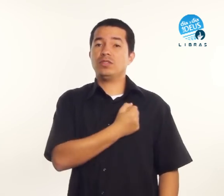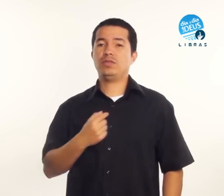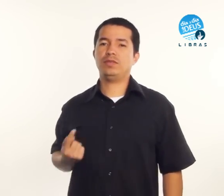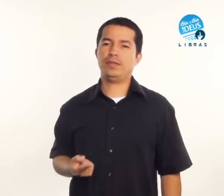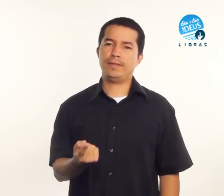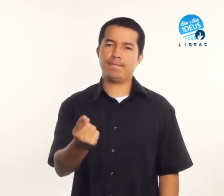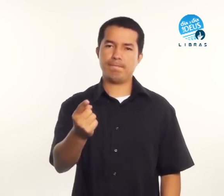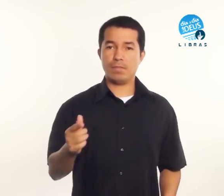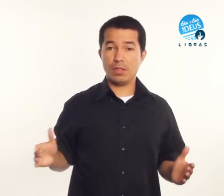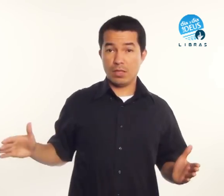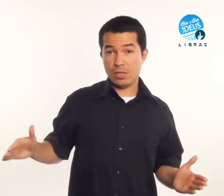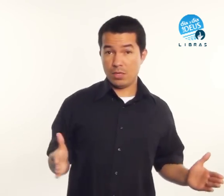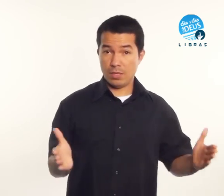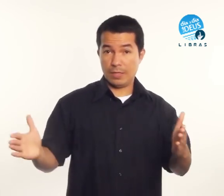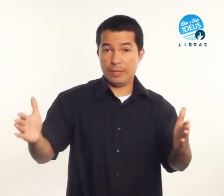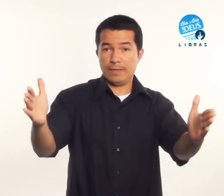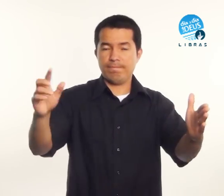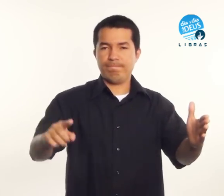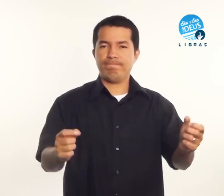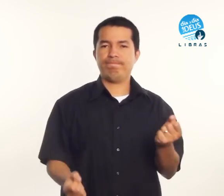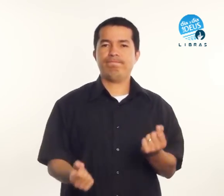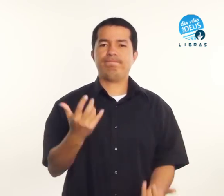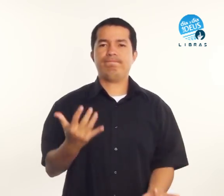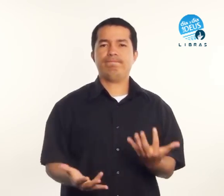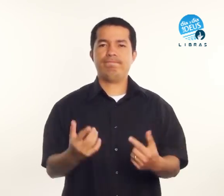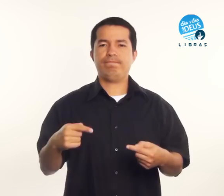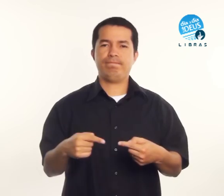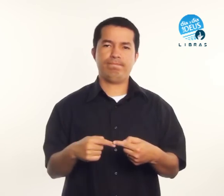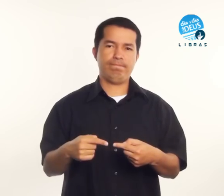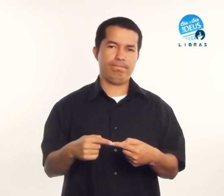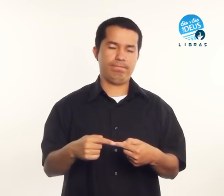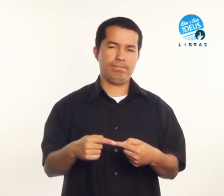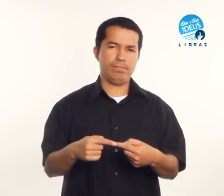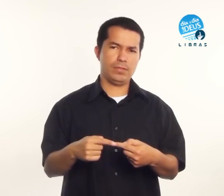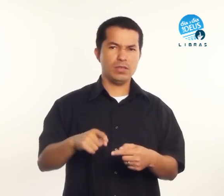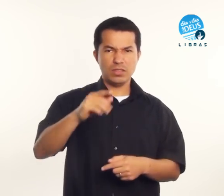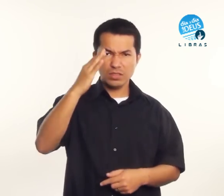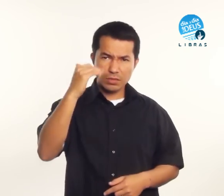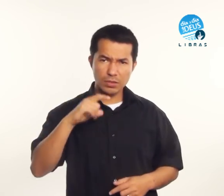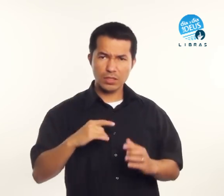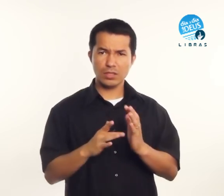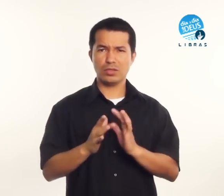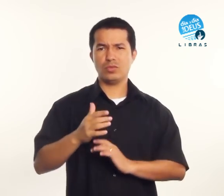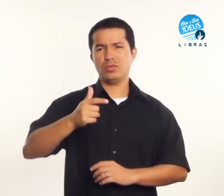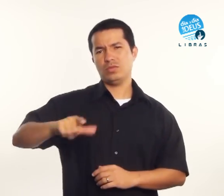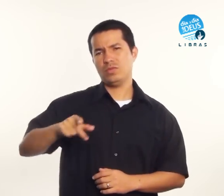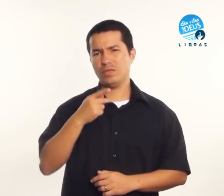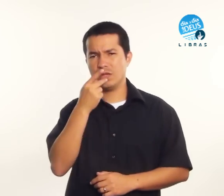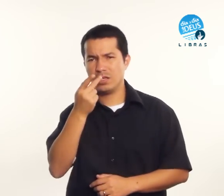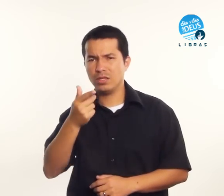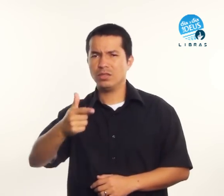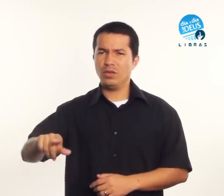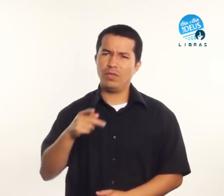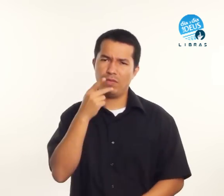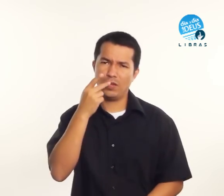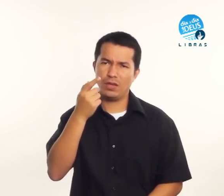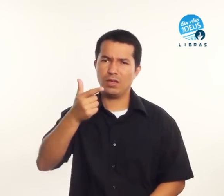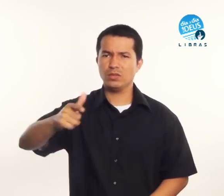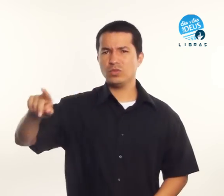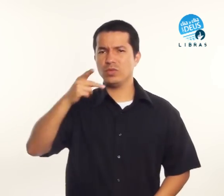gente discernir estas coisas. E Jesus insiste, você precisa orar para que você seja livre das